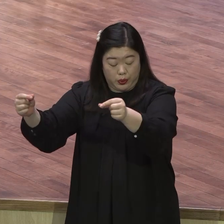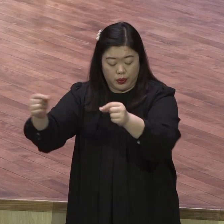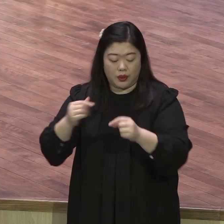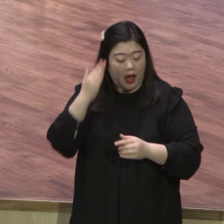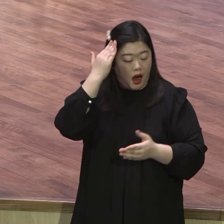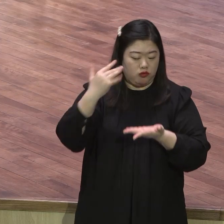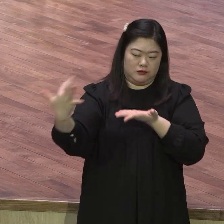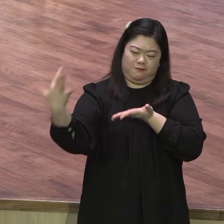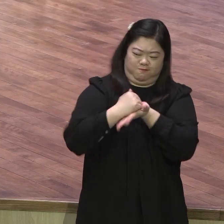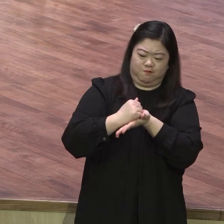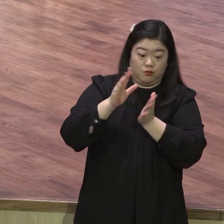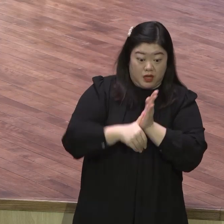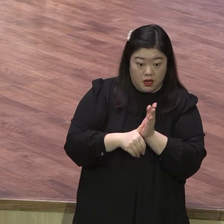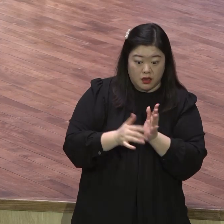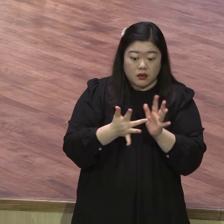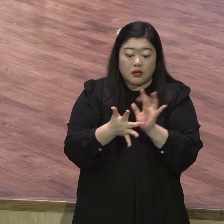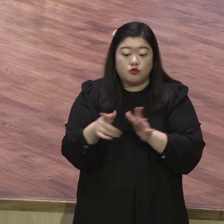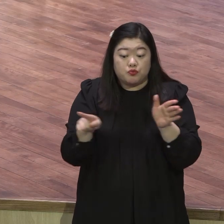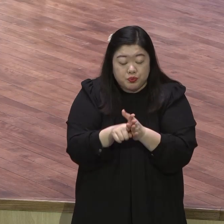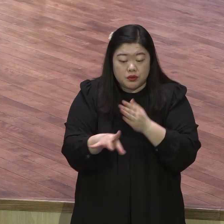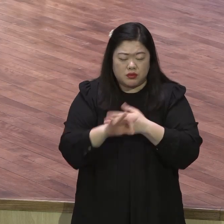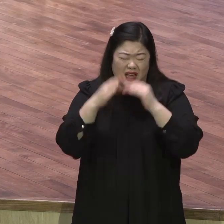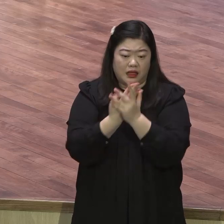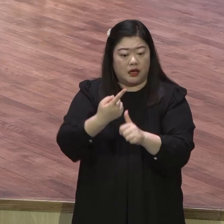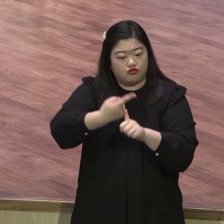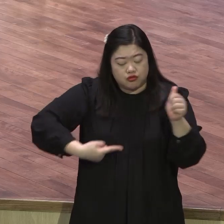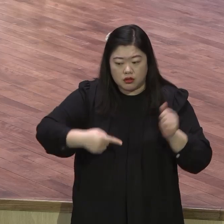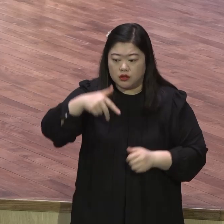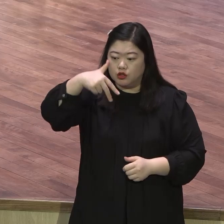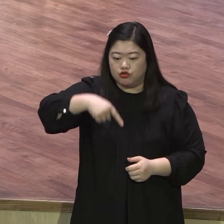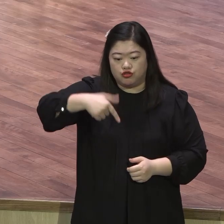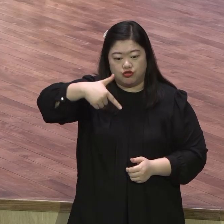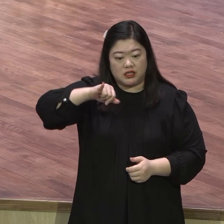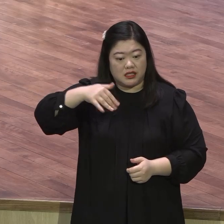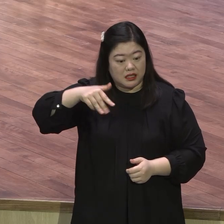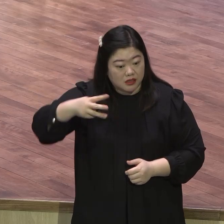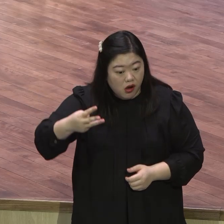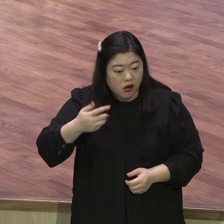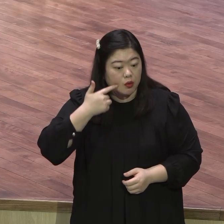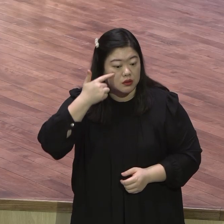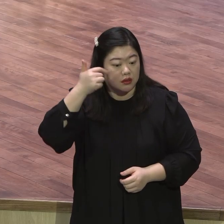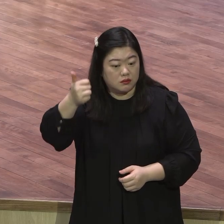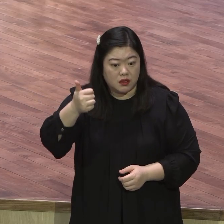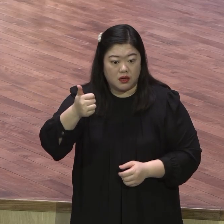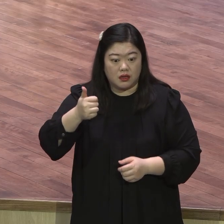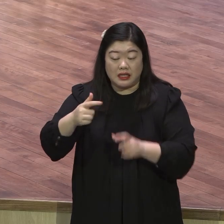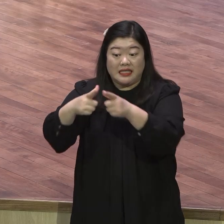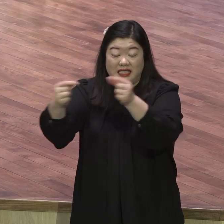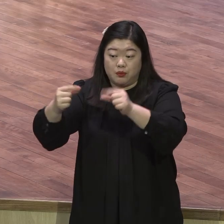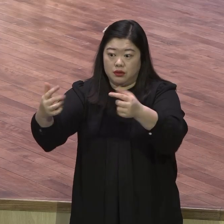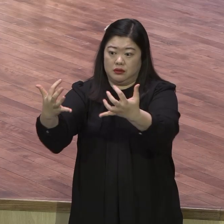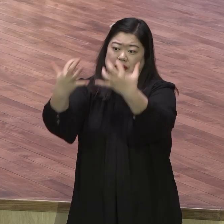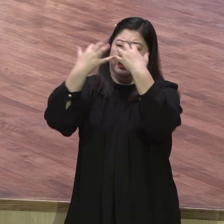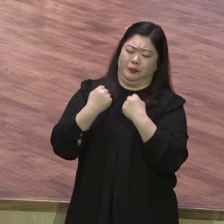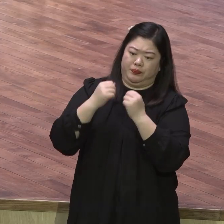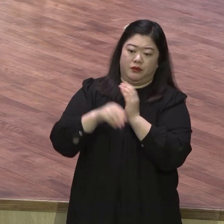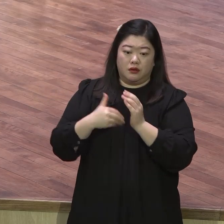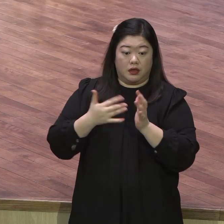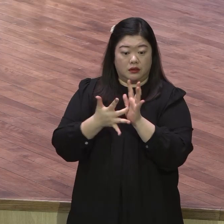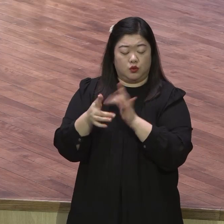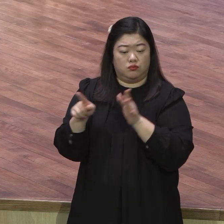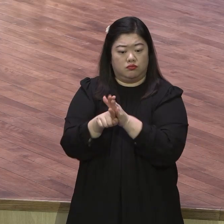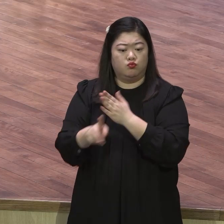거기 손장공과 주기철 목사님 수많은 사람들이 순교당했습니다. 예수 믿음 하나 때문에 일제시대 이런 상황 초대교회